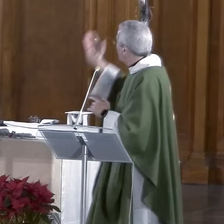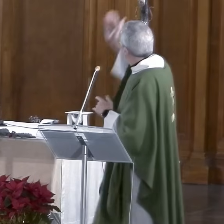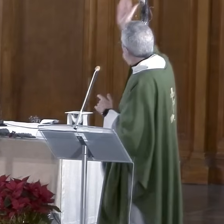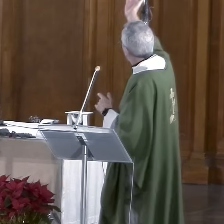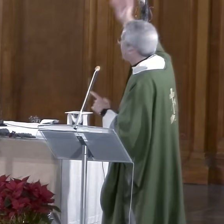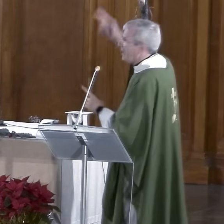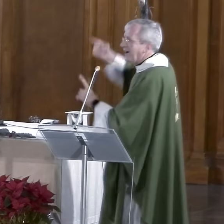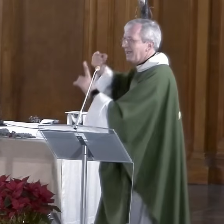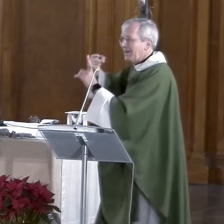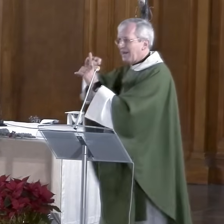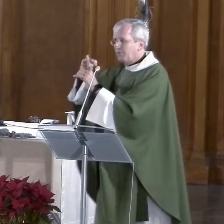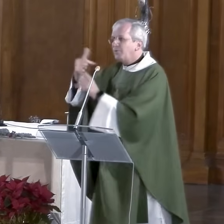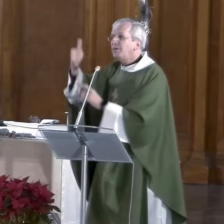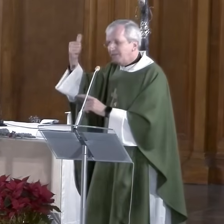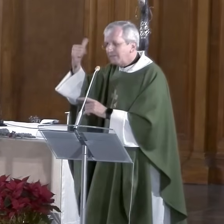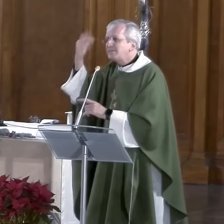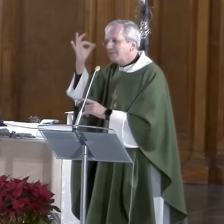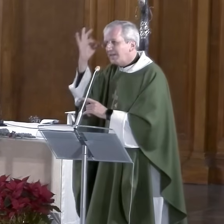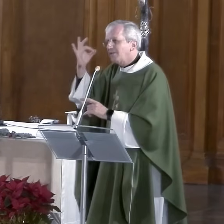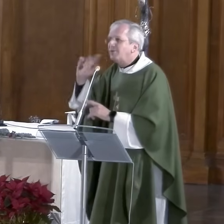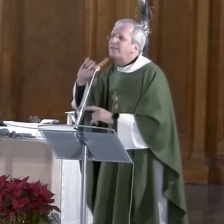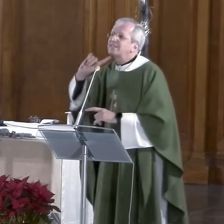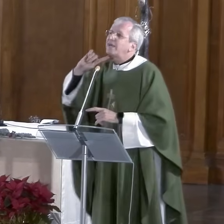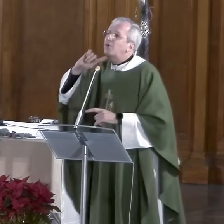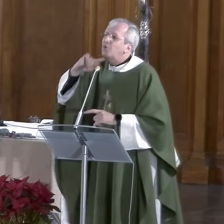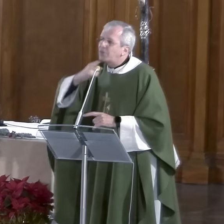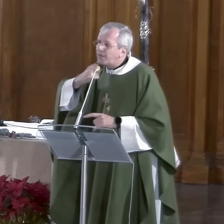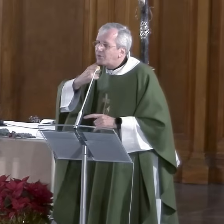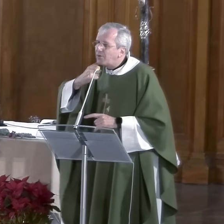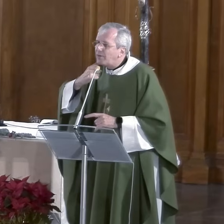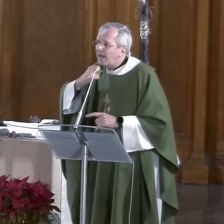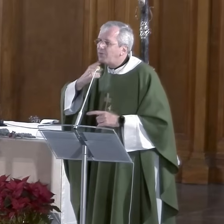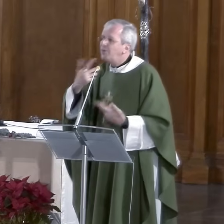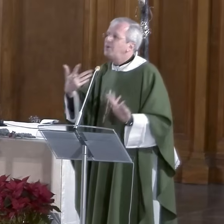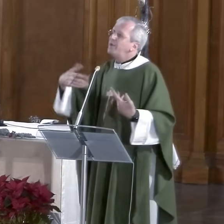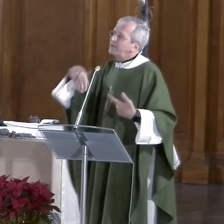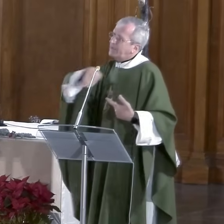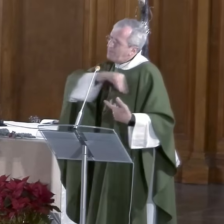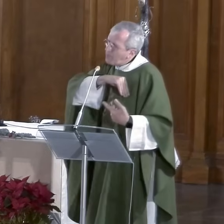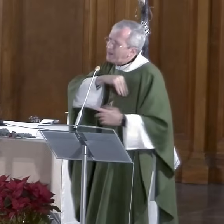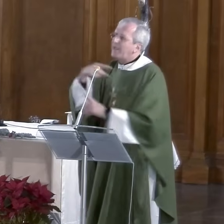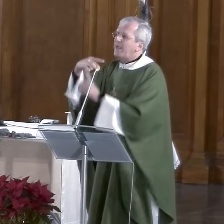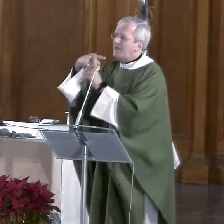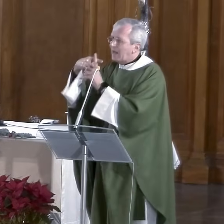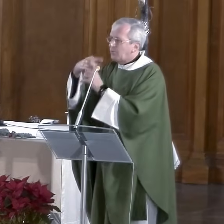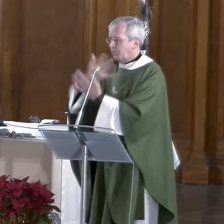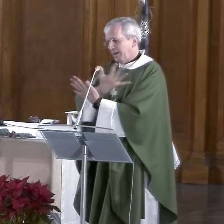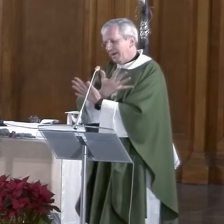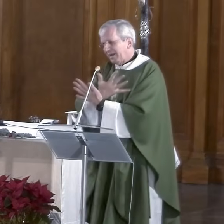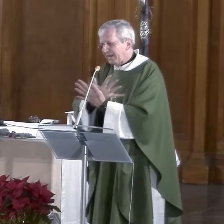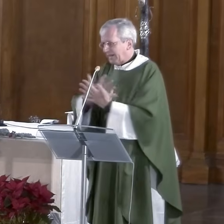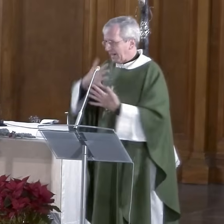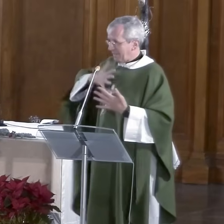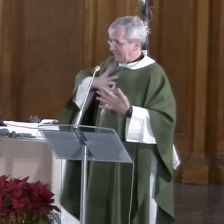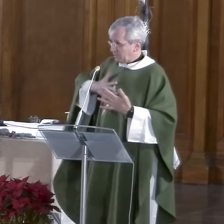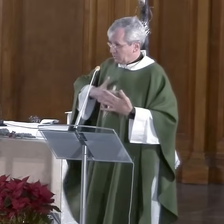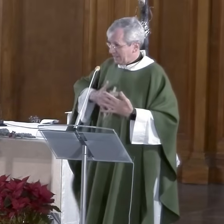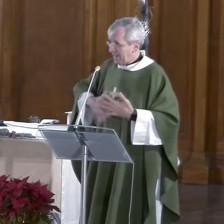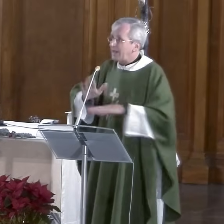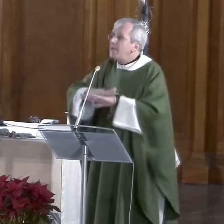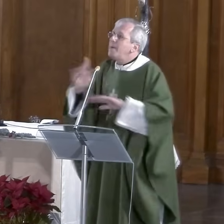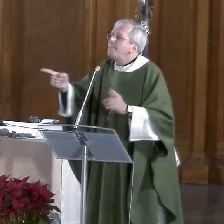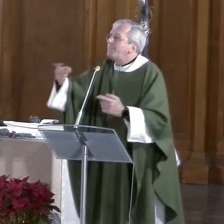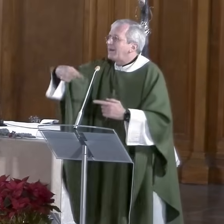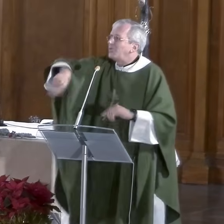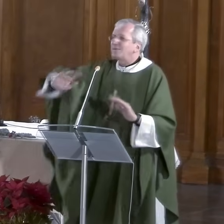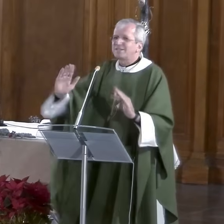Jesús acabará en la cruz siendo ese cordero degollado que muere en la cruz, que derrama su